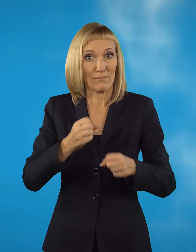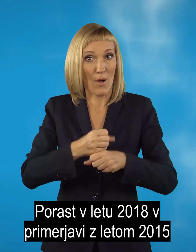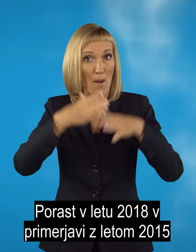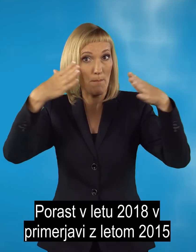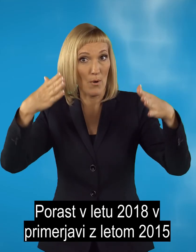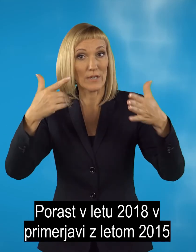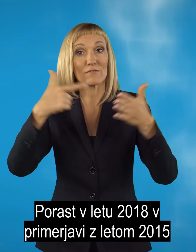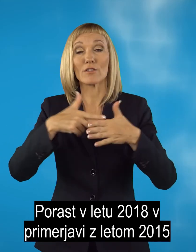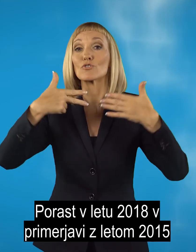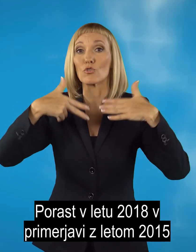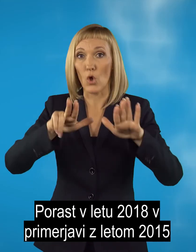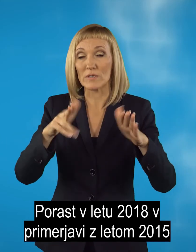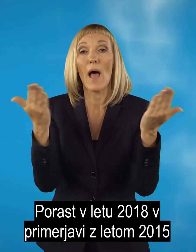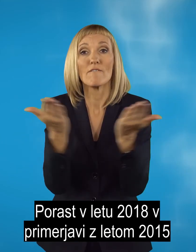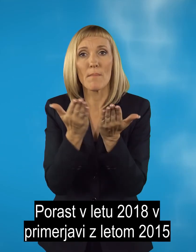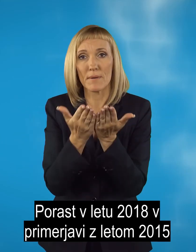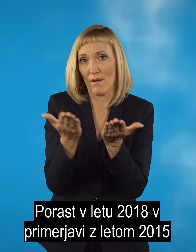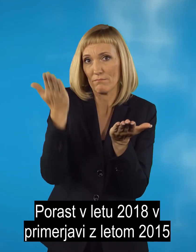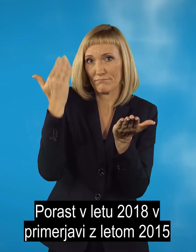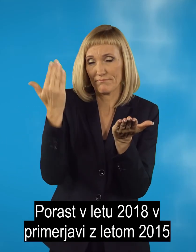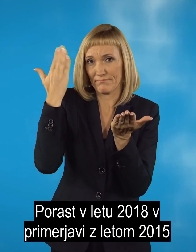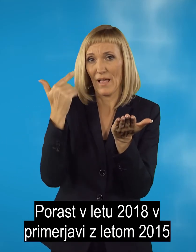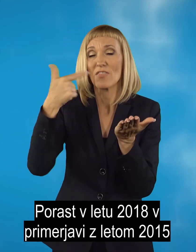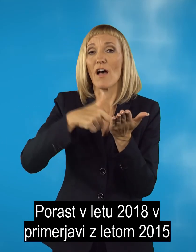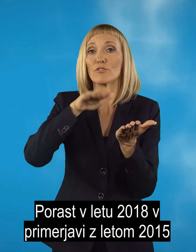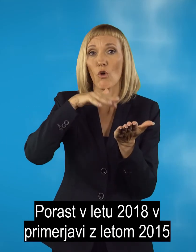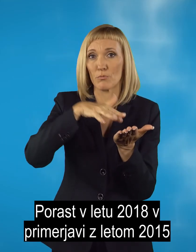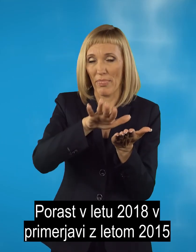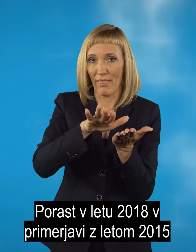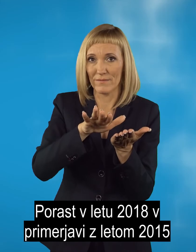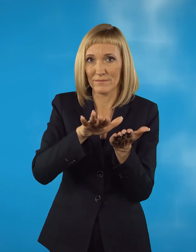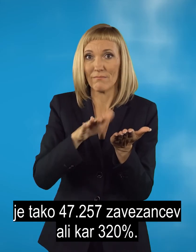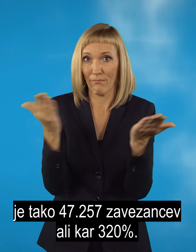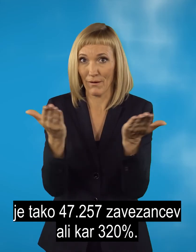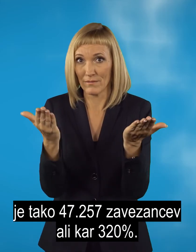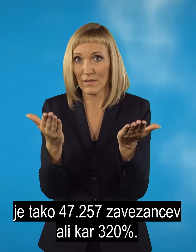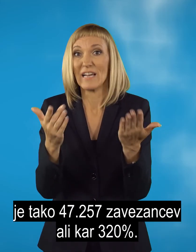Porast v letu 2018 v primerjavi z letom 2015 je tako